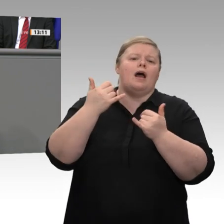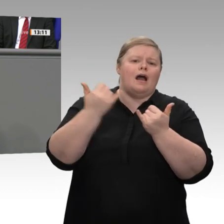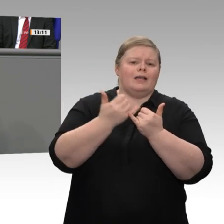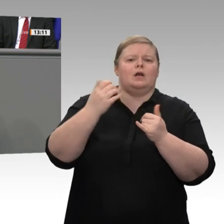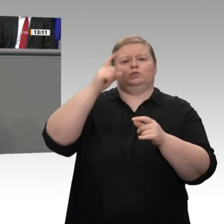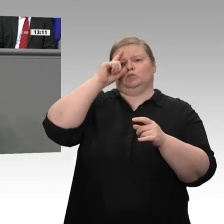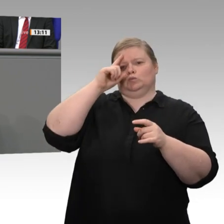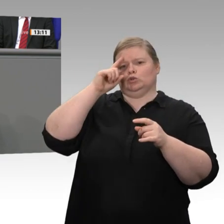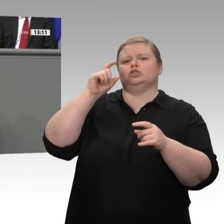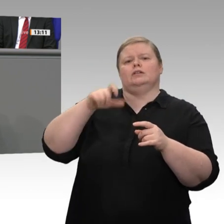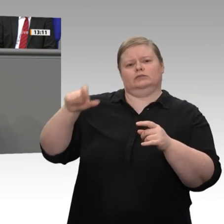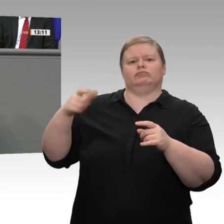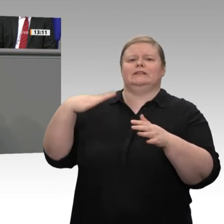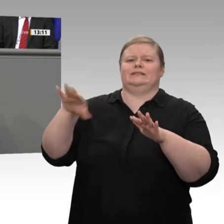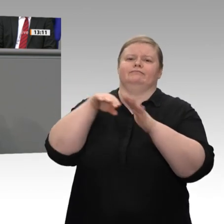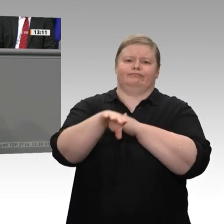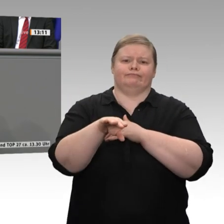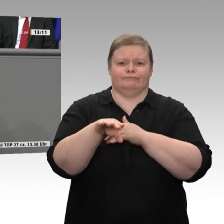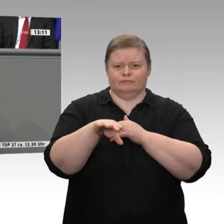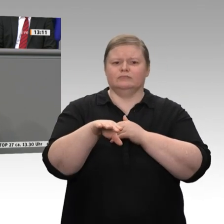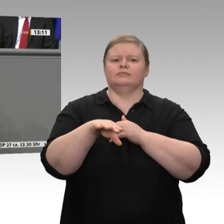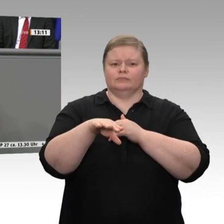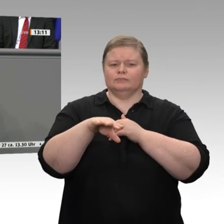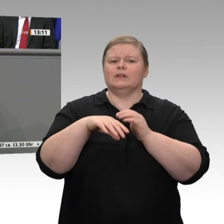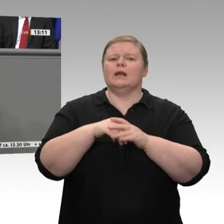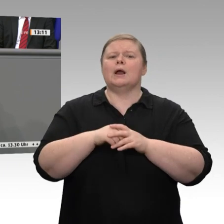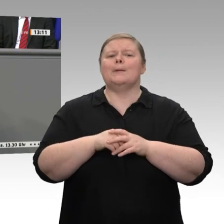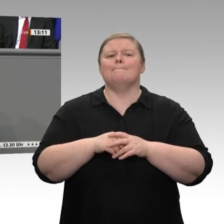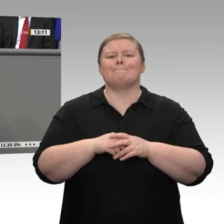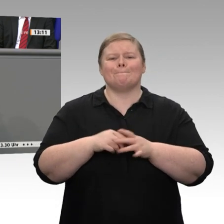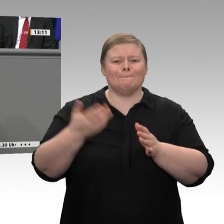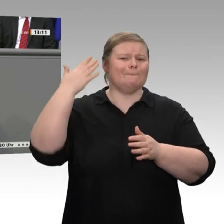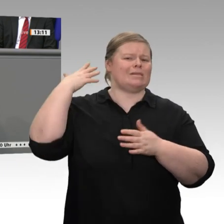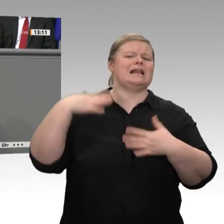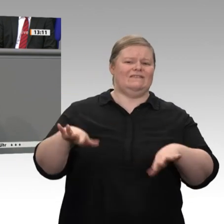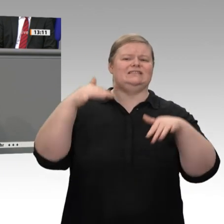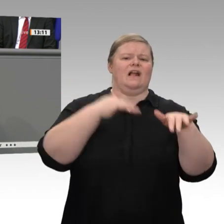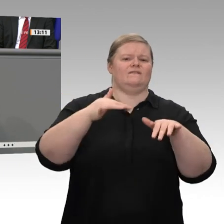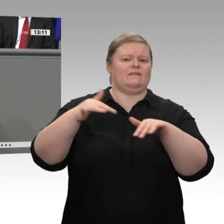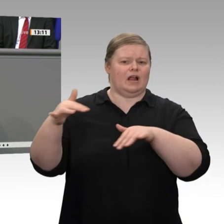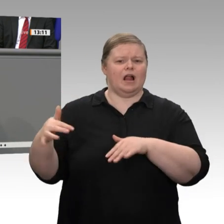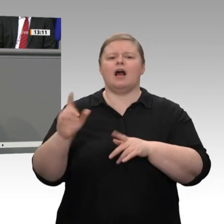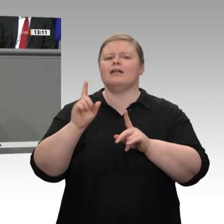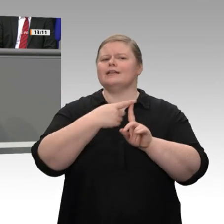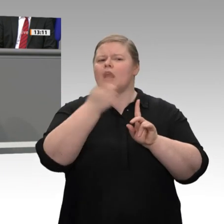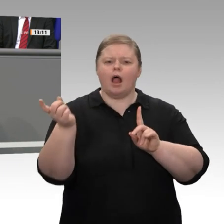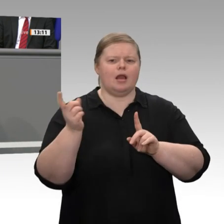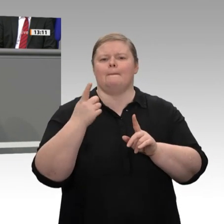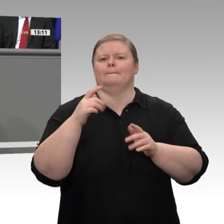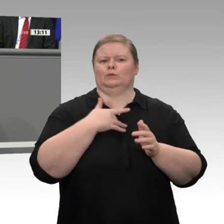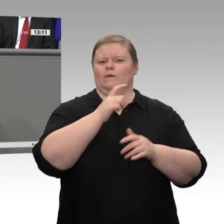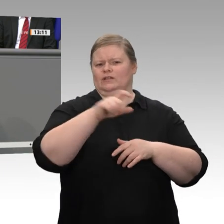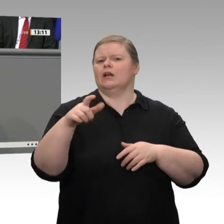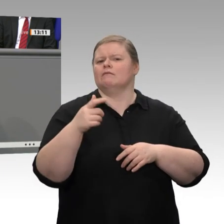wurden, wonach frühere deutsche Staatsangehörige, denen zwischen dem 30. Januar 1933 und dem 8.